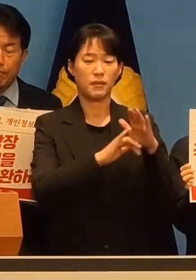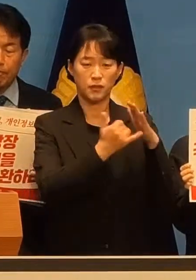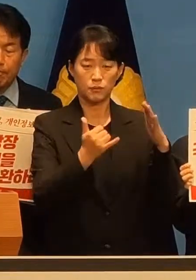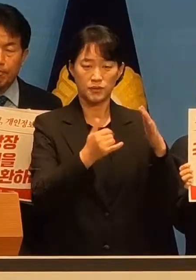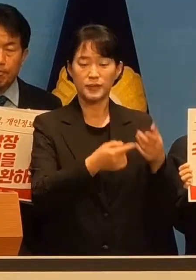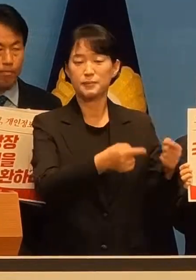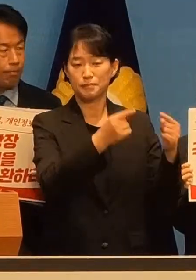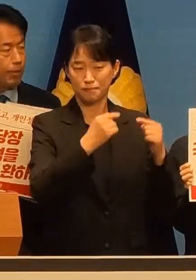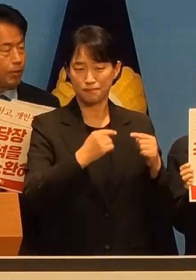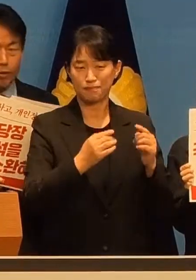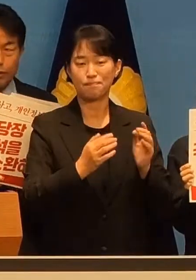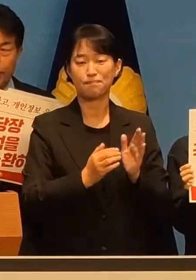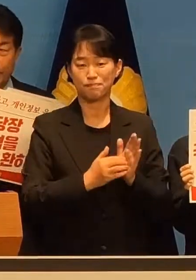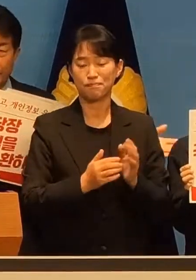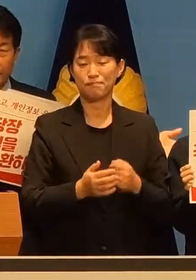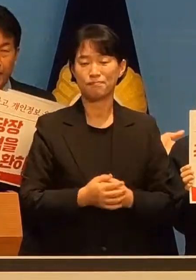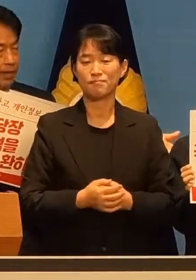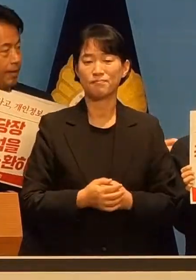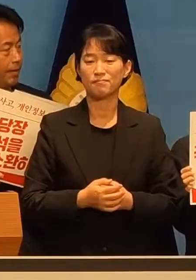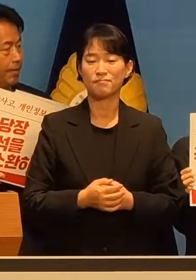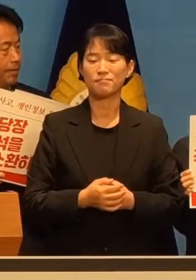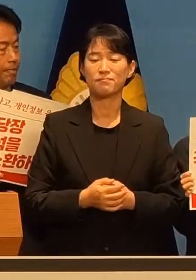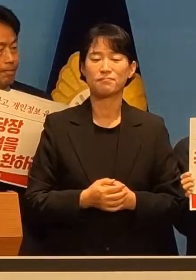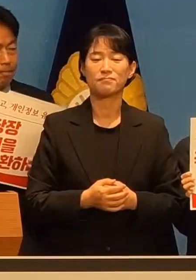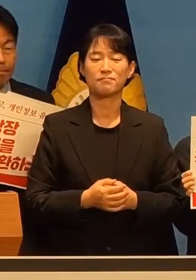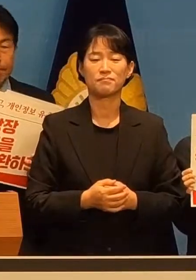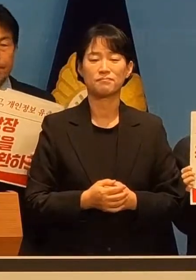유족분들이 참석해 주셨습니다.